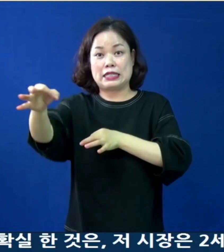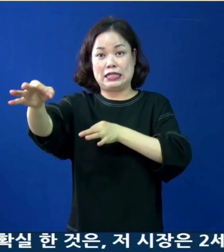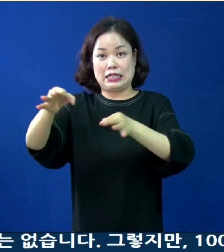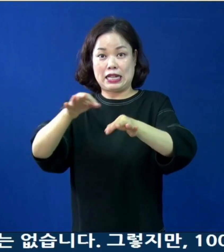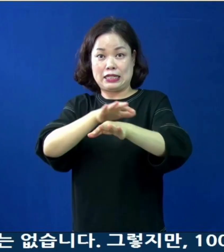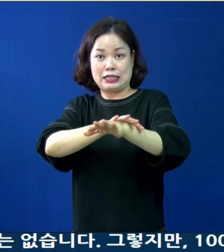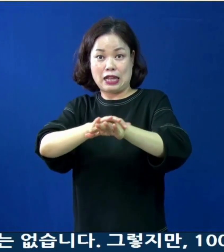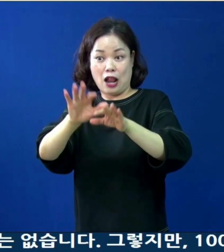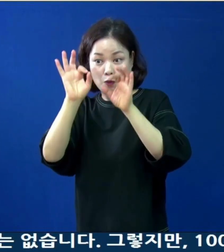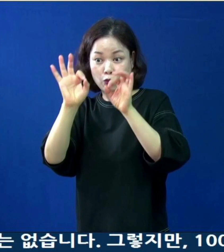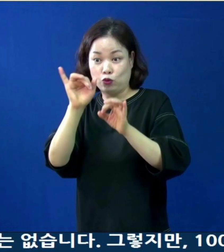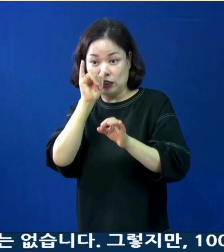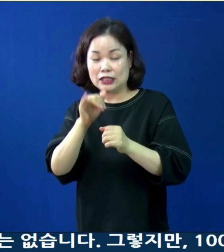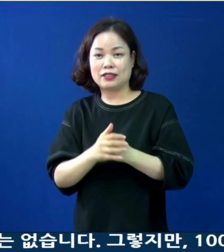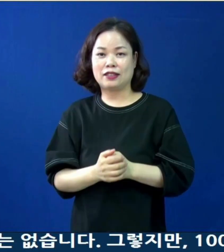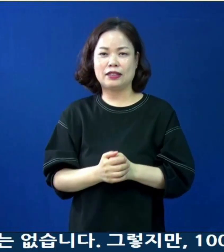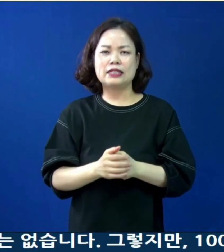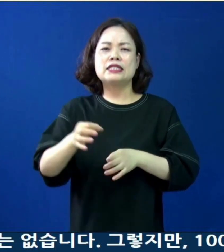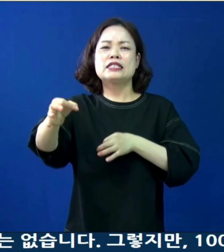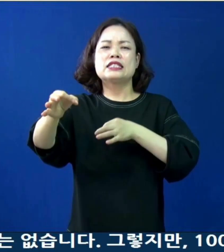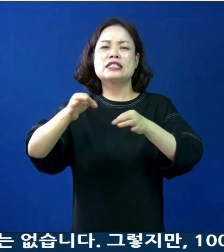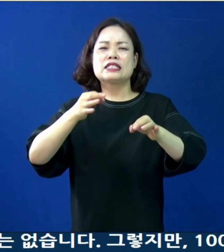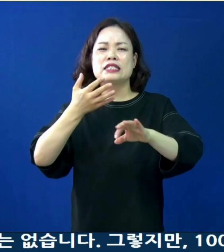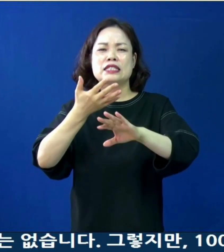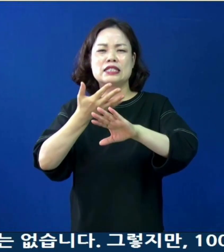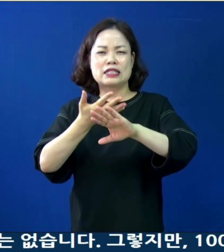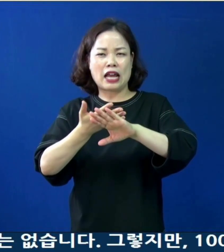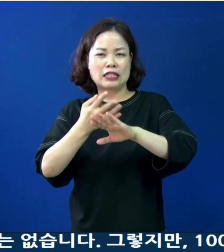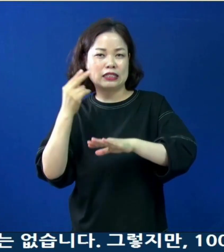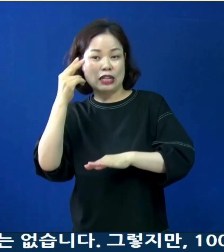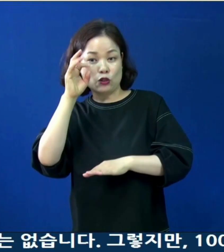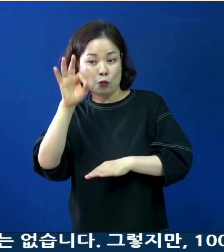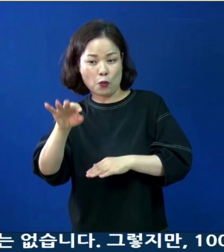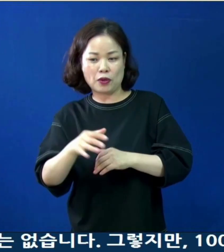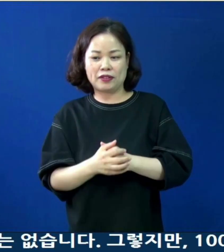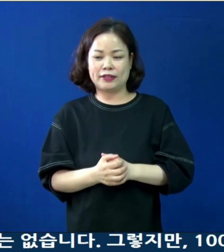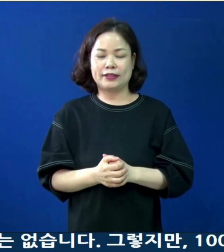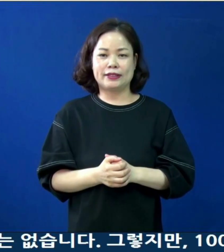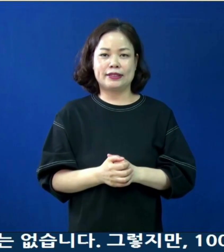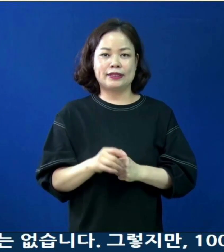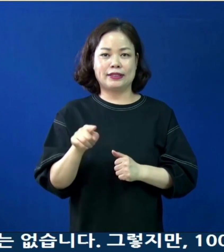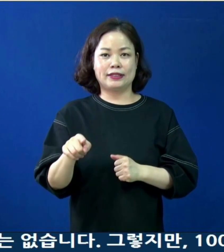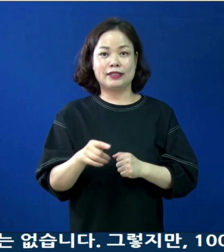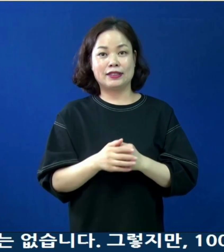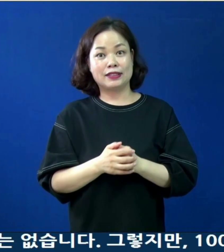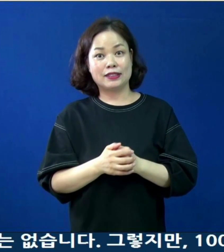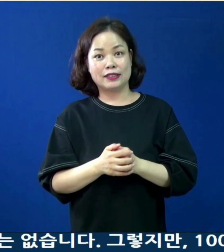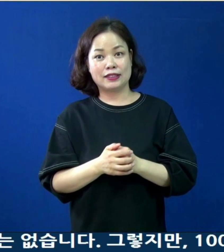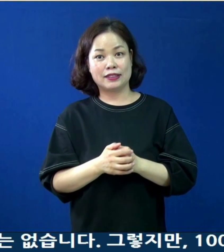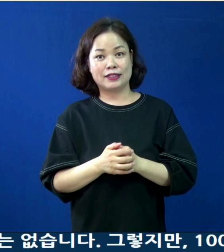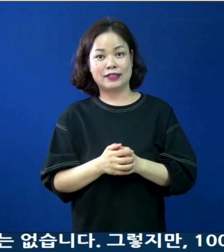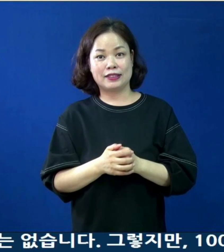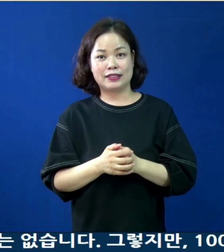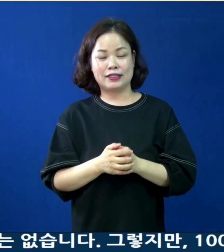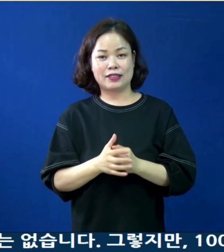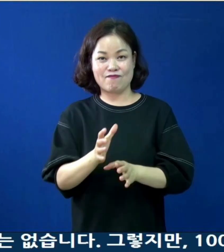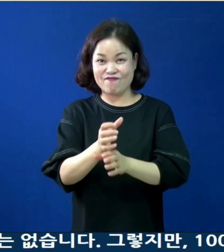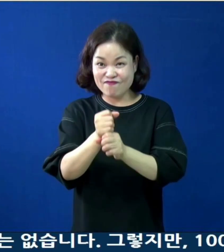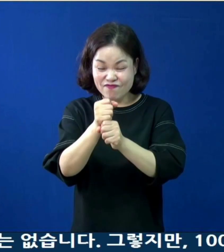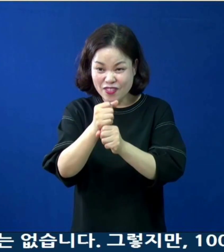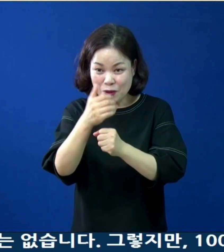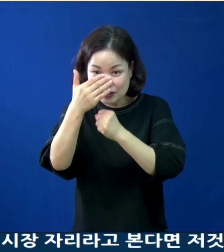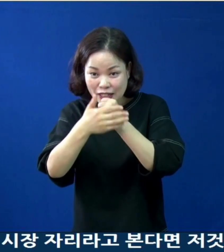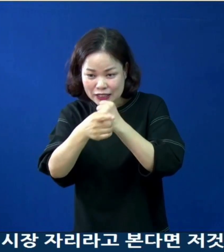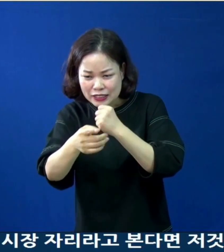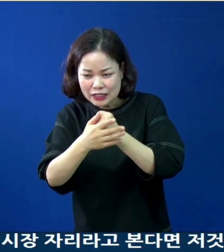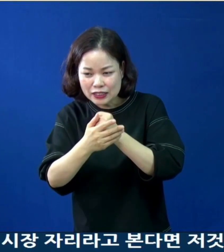수 있을 겁니다. 시장을 다른 각도에서 한번 보시면요, 이거 이제 좀 더 이렇게 하이라이트 해드렸는데